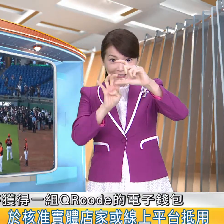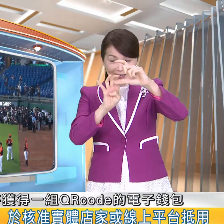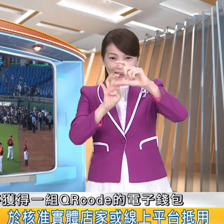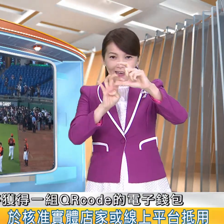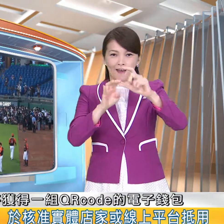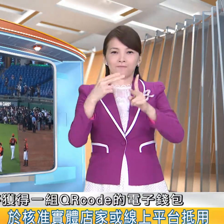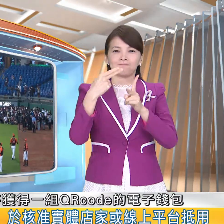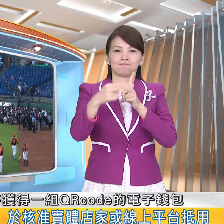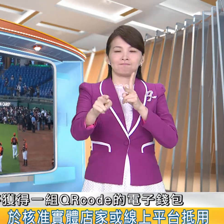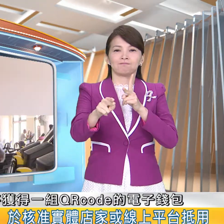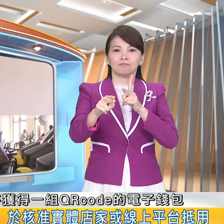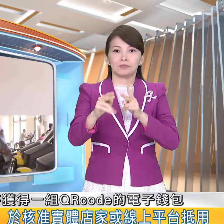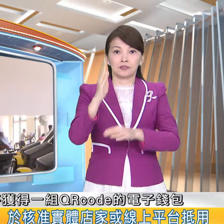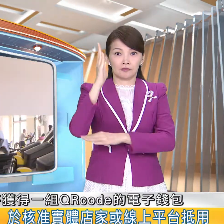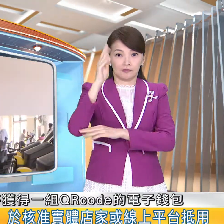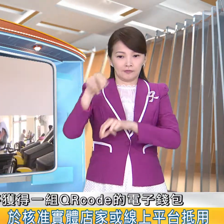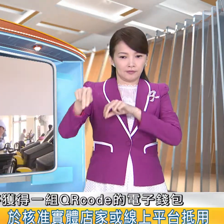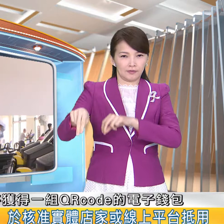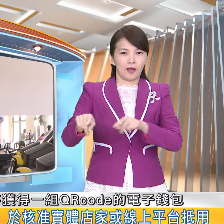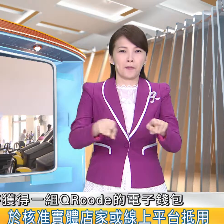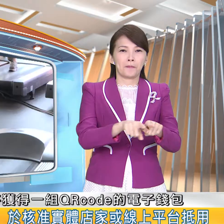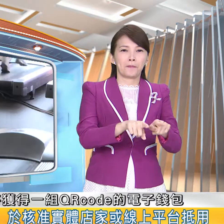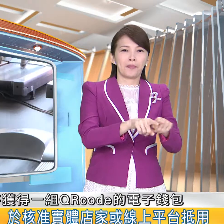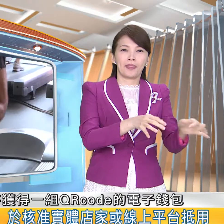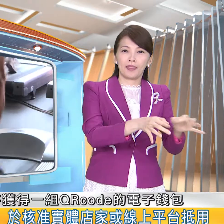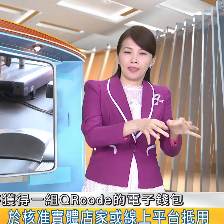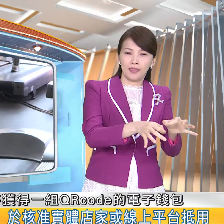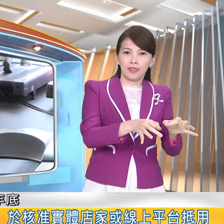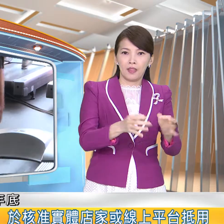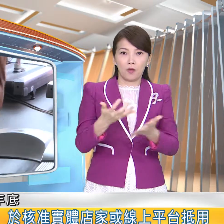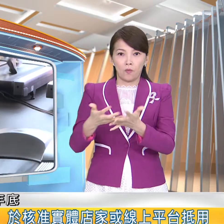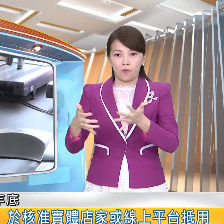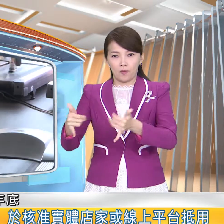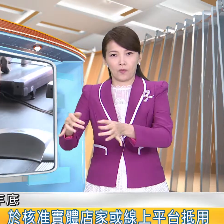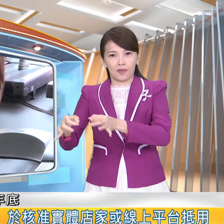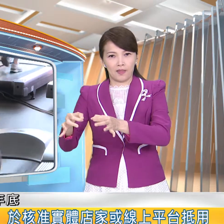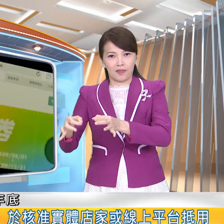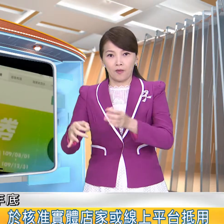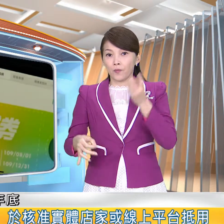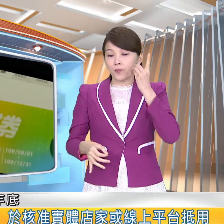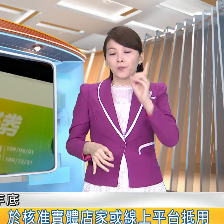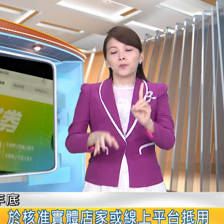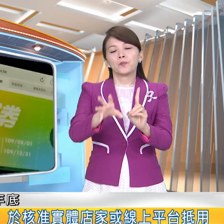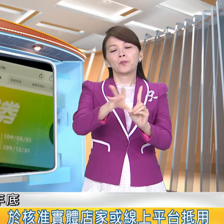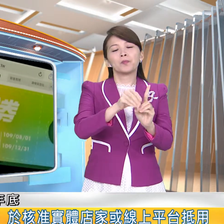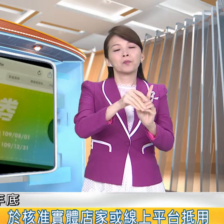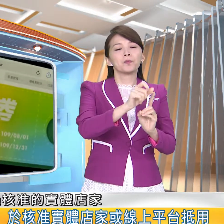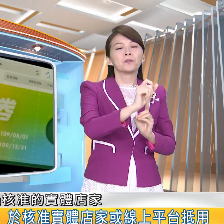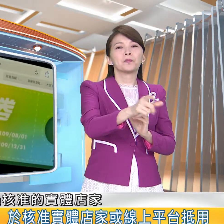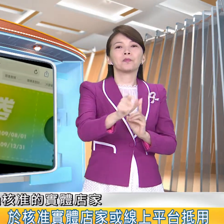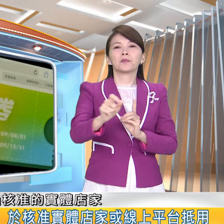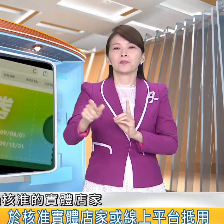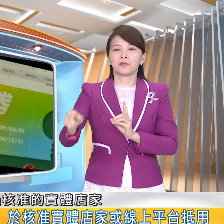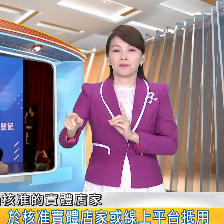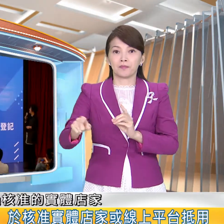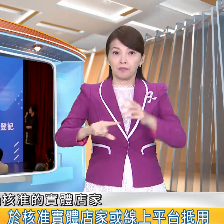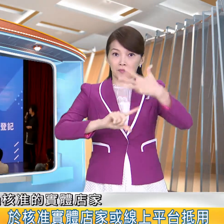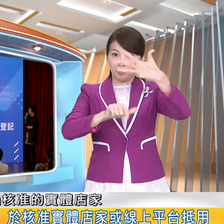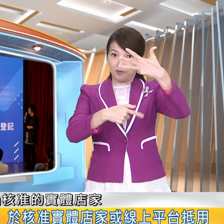得一组 QR Code 的电子钱包。8月1号一直到年底，就能够在经过核准的实体店